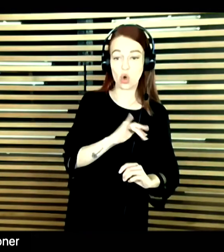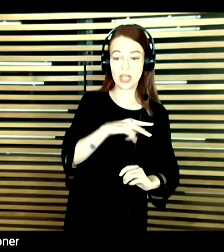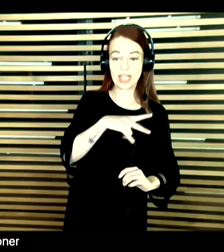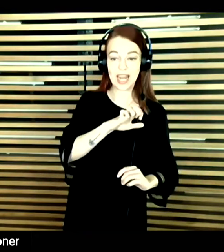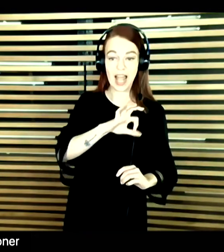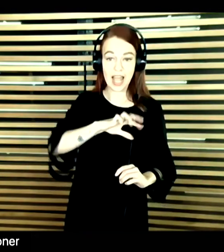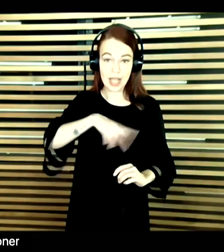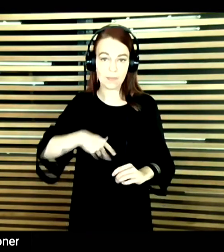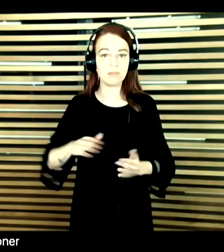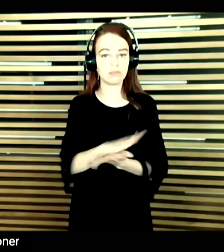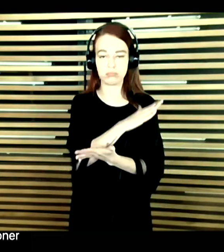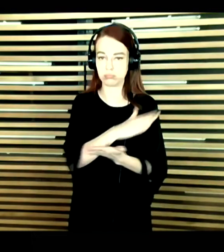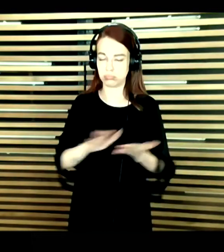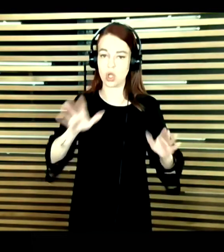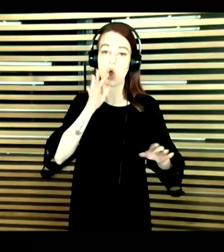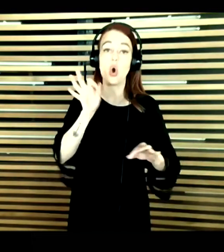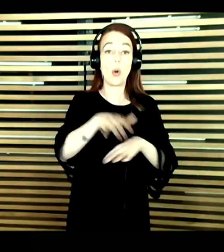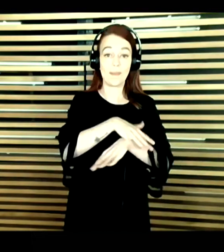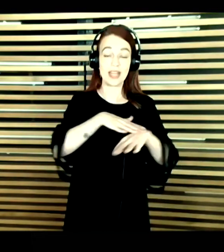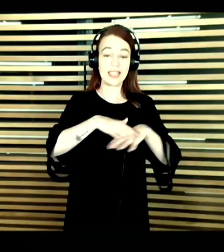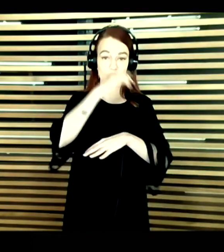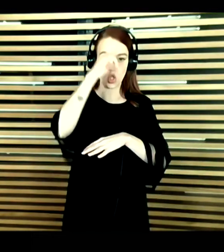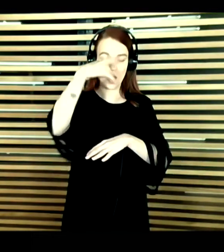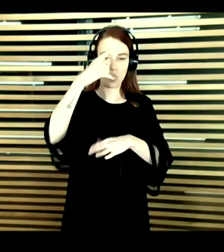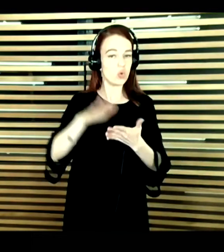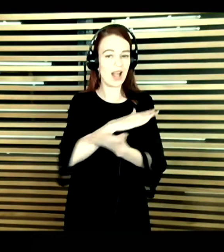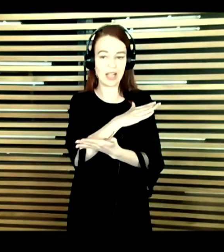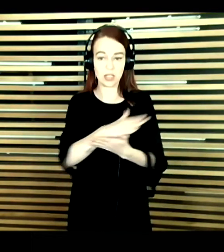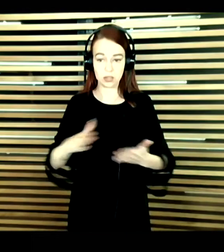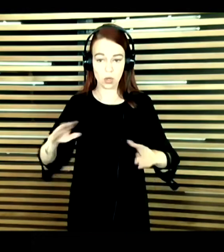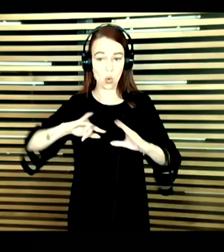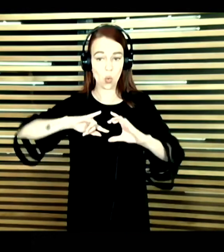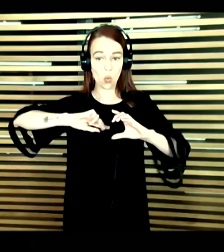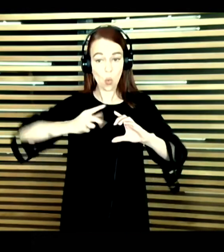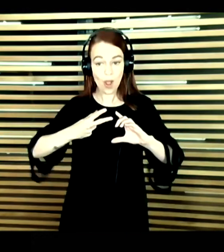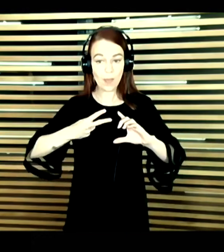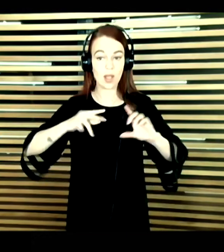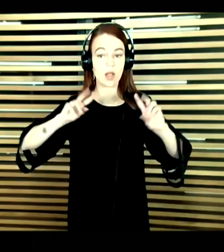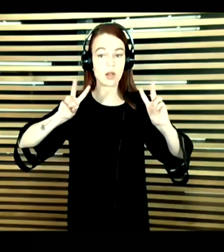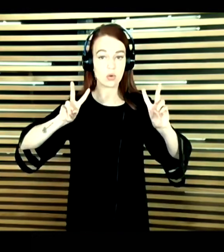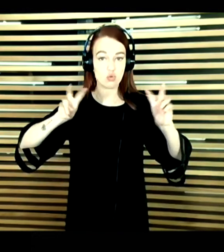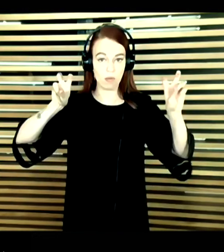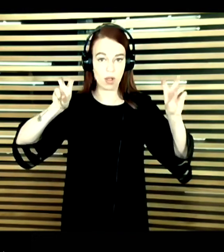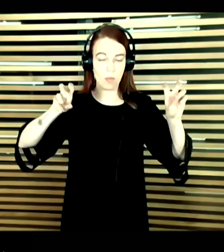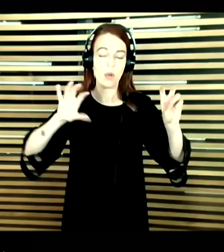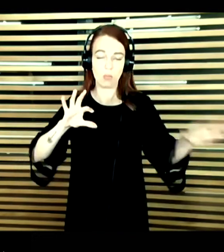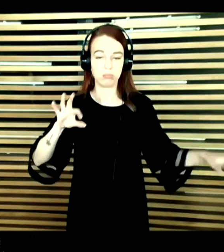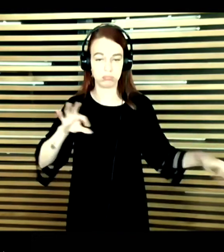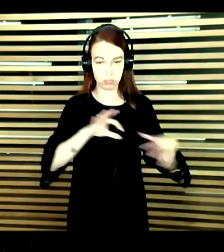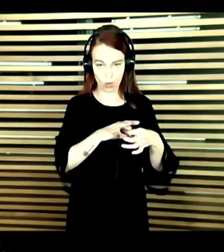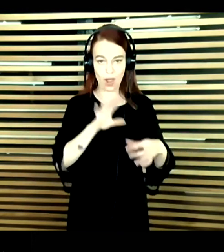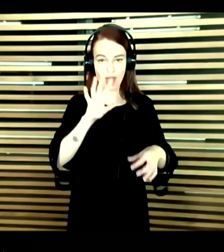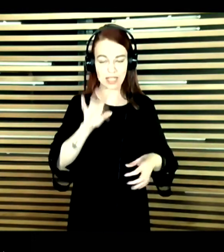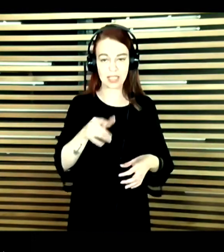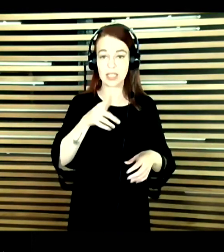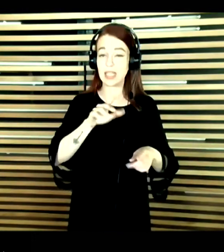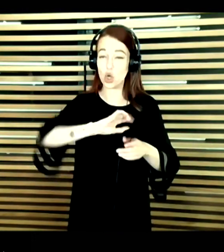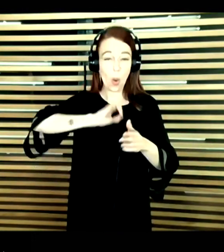de la institucional del Ministerio de Cultura, aunque va a estar vinculada a ella, y que será 100%